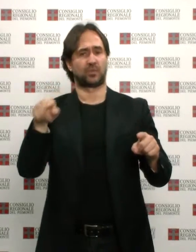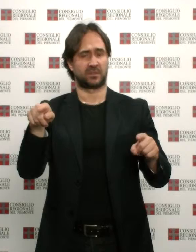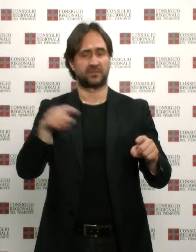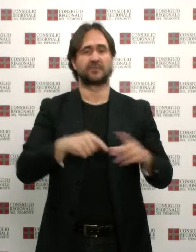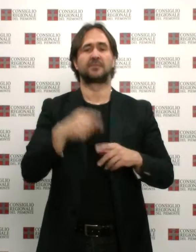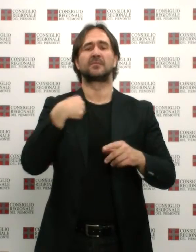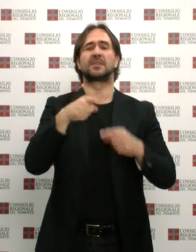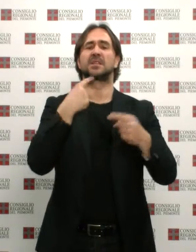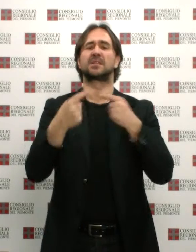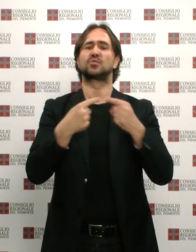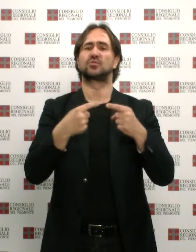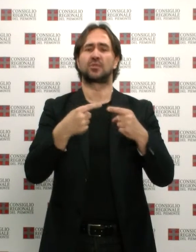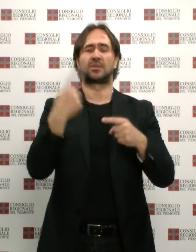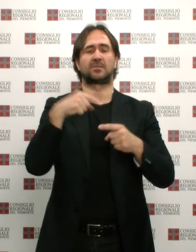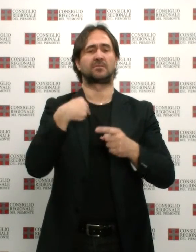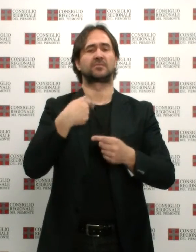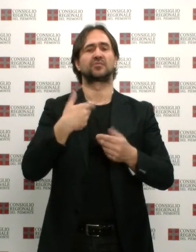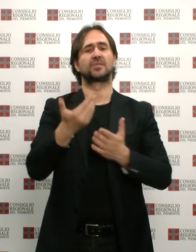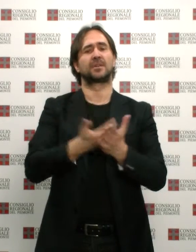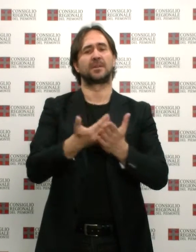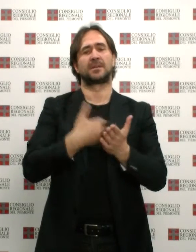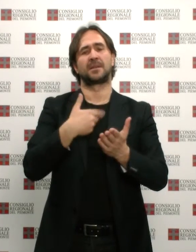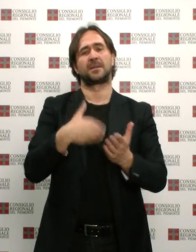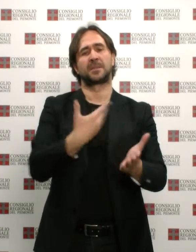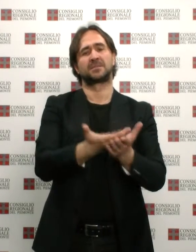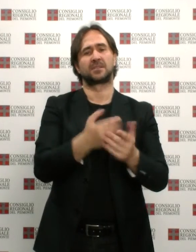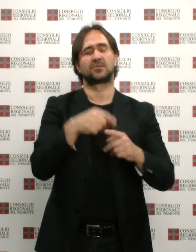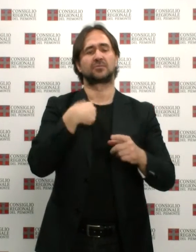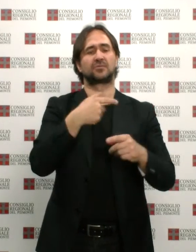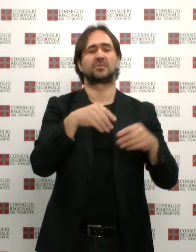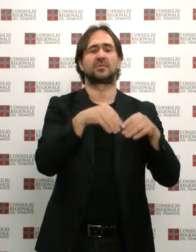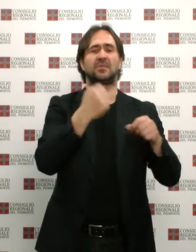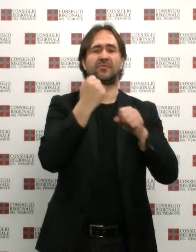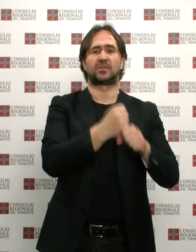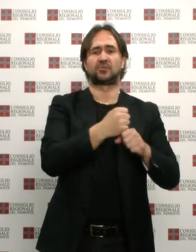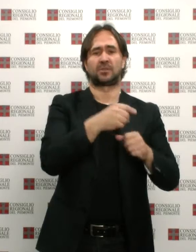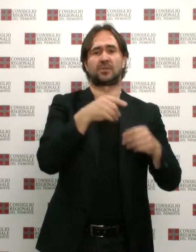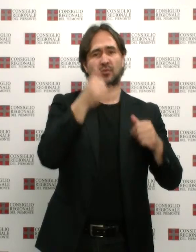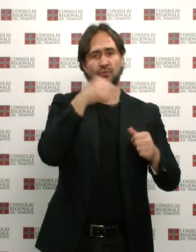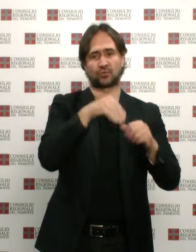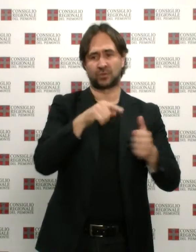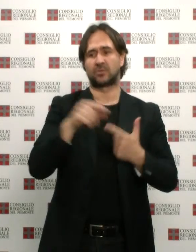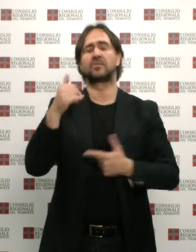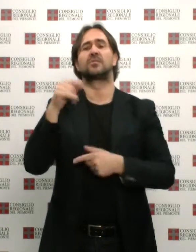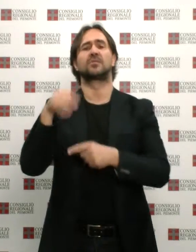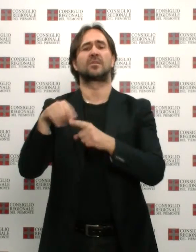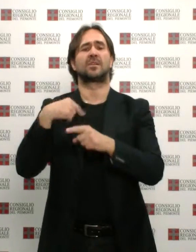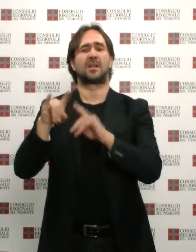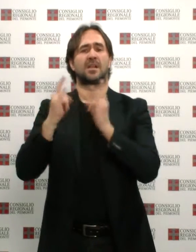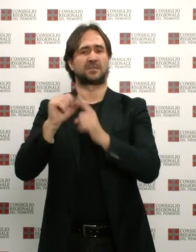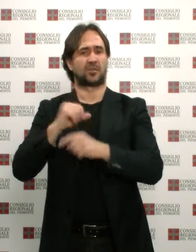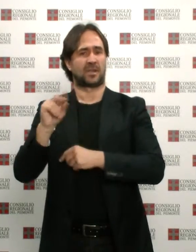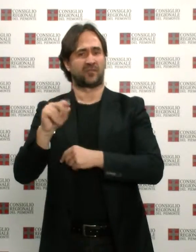della discussione, la presentazione del piano di integrazione tra Fondazione Torino Musei, Museo d'Arte Contemporanea del Castello di Rivoli